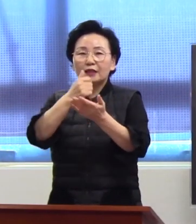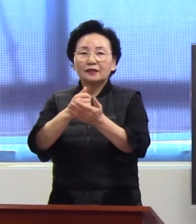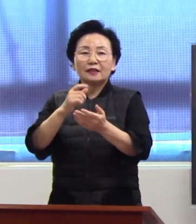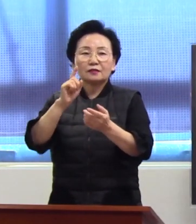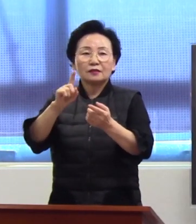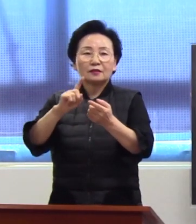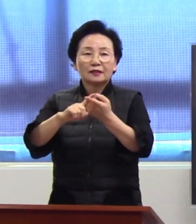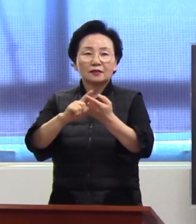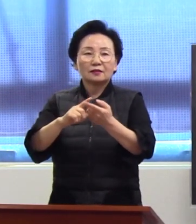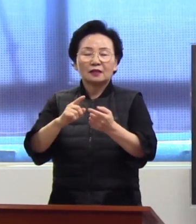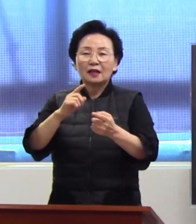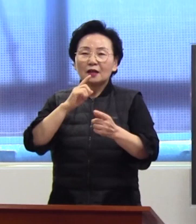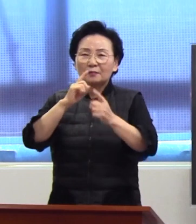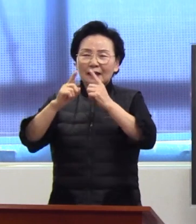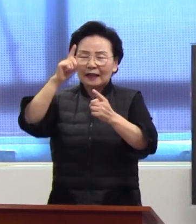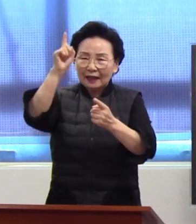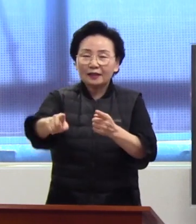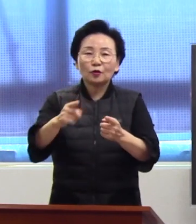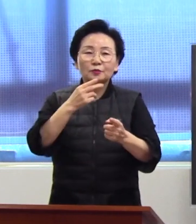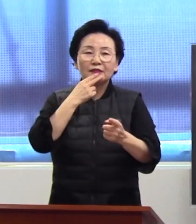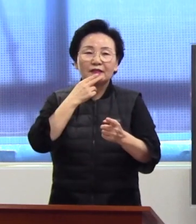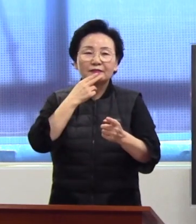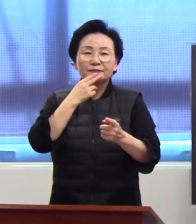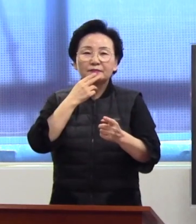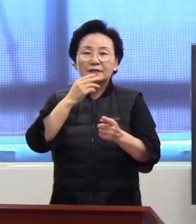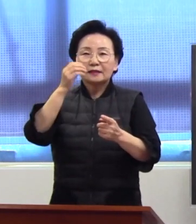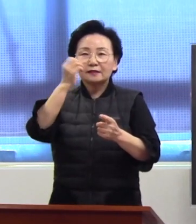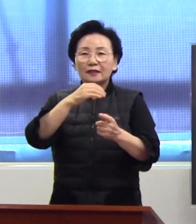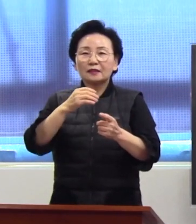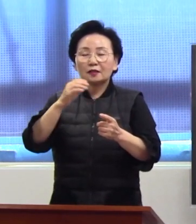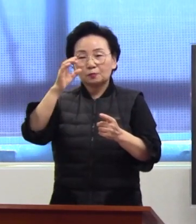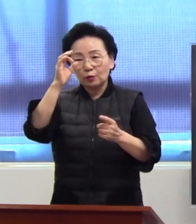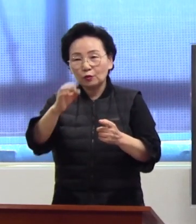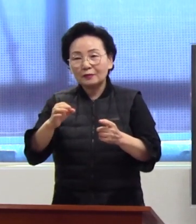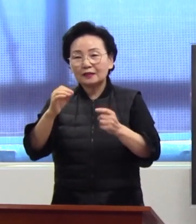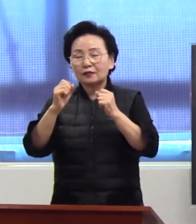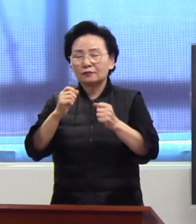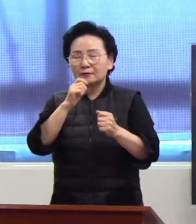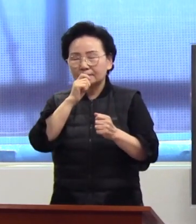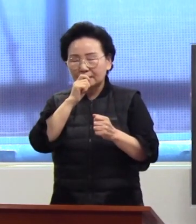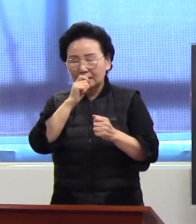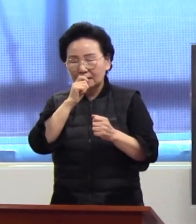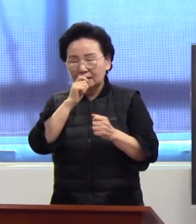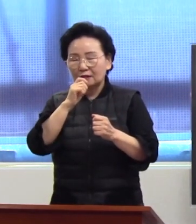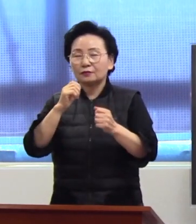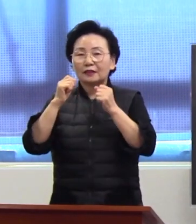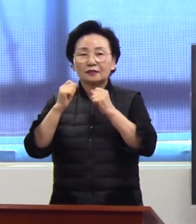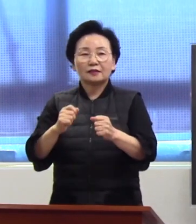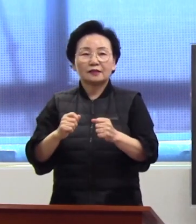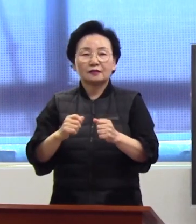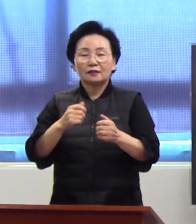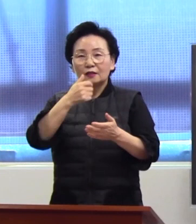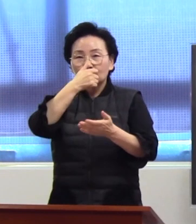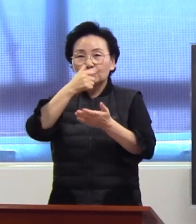죄에 대해서 말 하나 없이 그냥 이렇게 보고만 계시고 하고 계시대요.